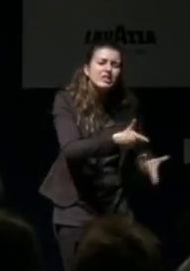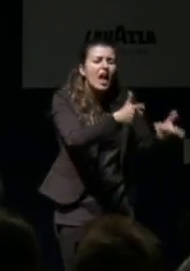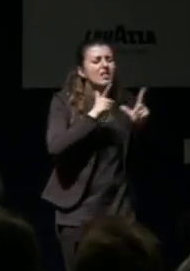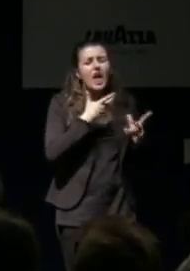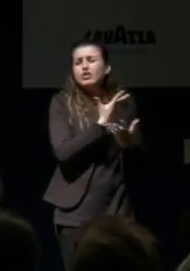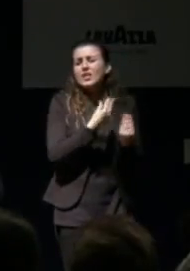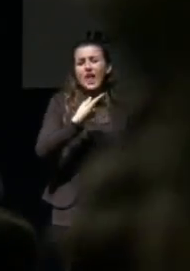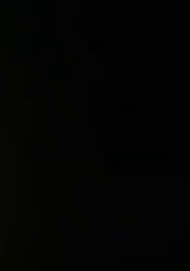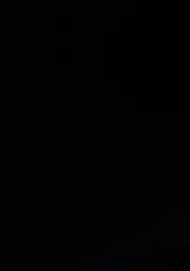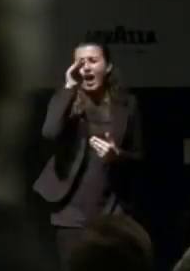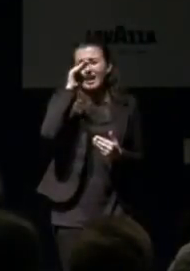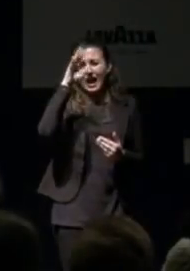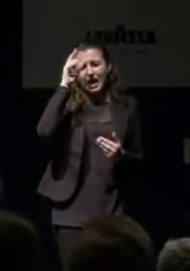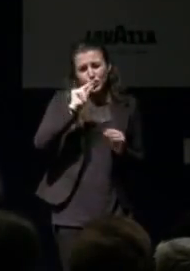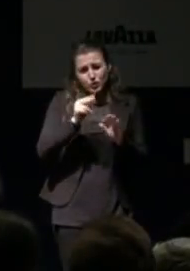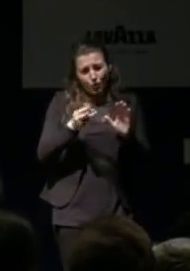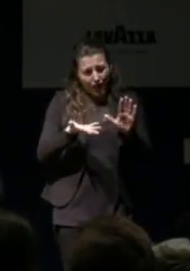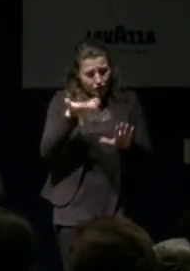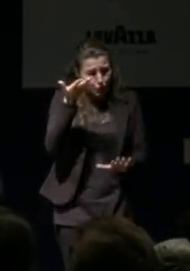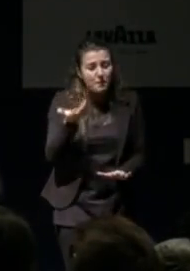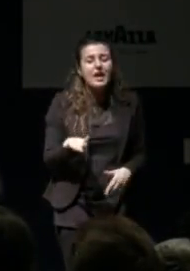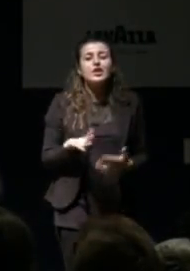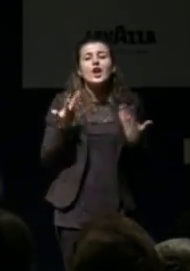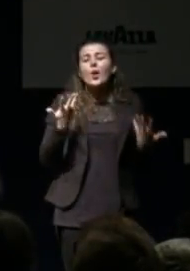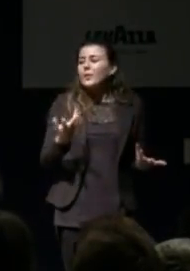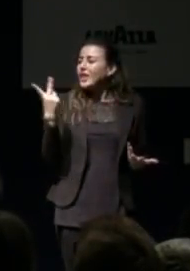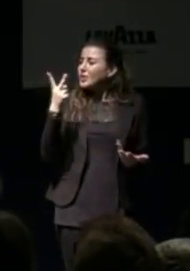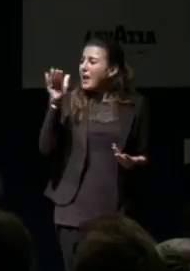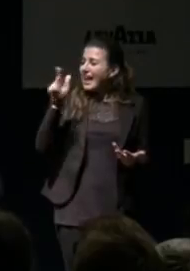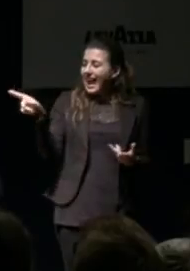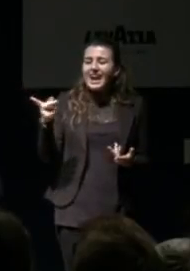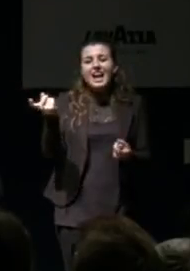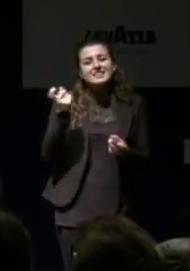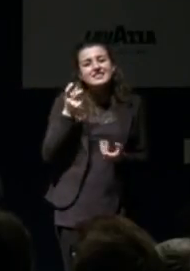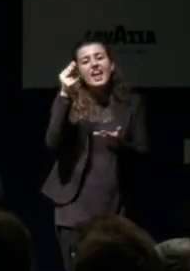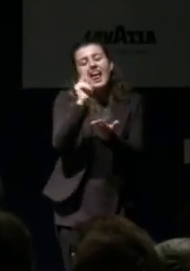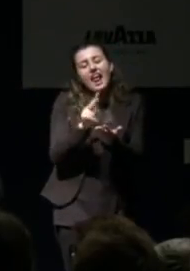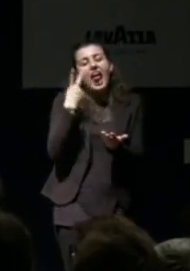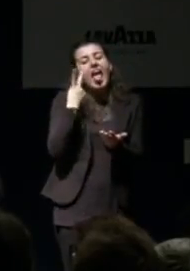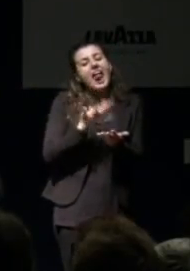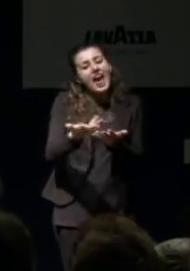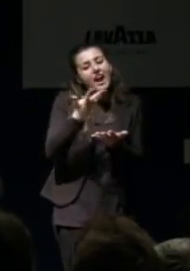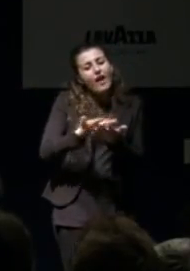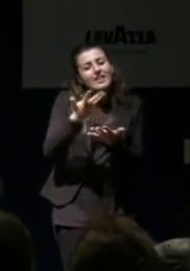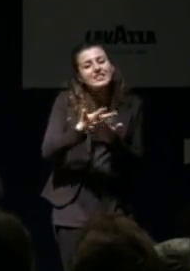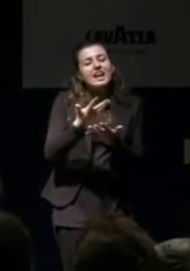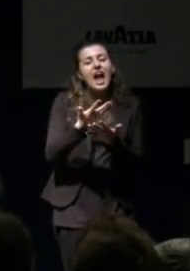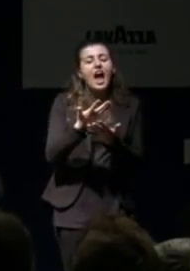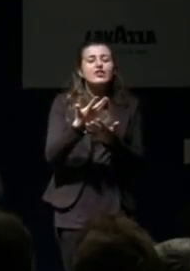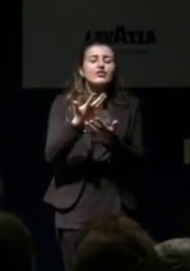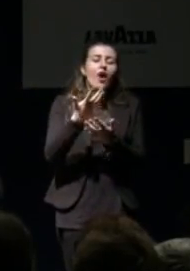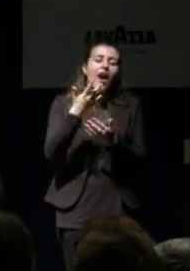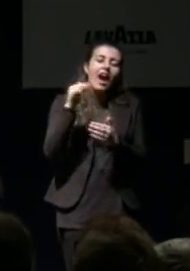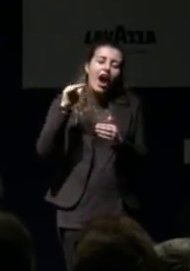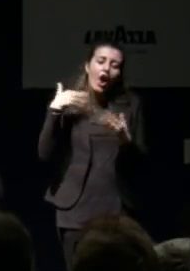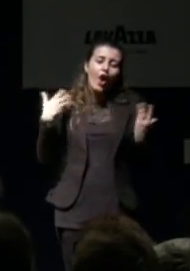adesso satinder e virginia vi leggeranno delle testimonianze dei nostri compagni e poi leggerà un brano tratto dalla